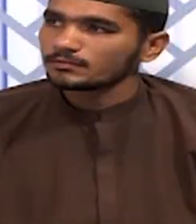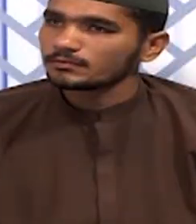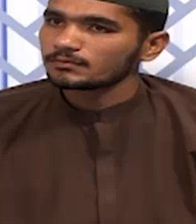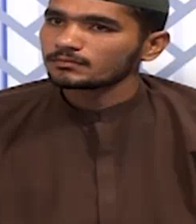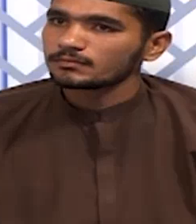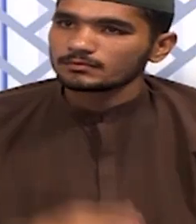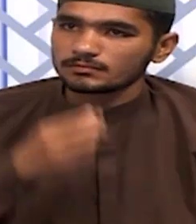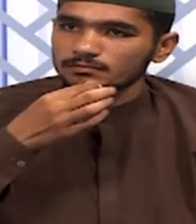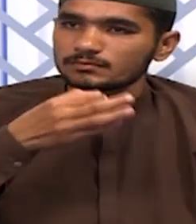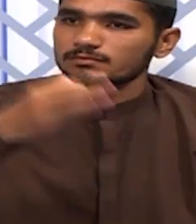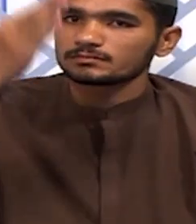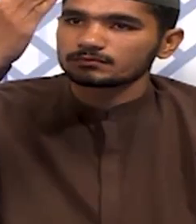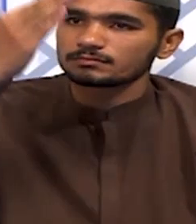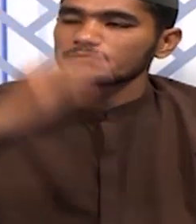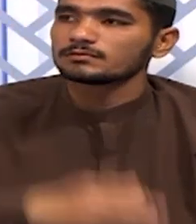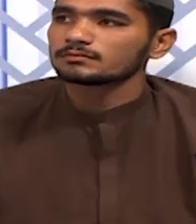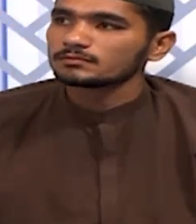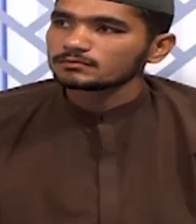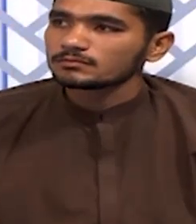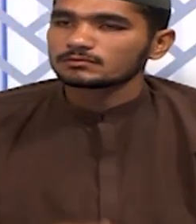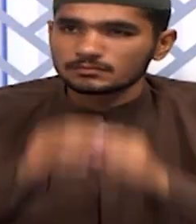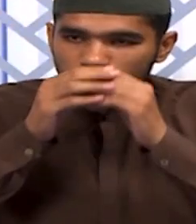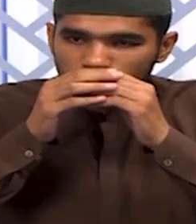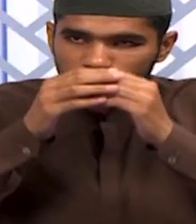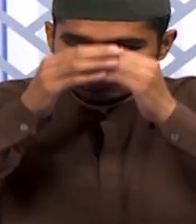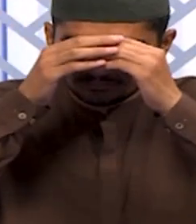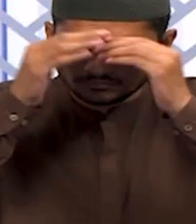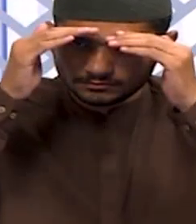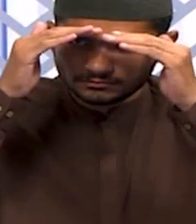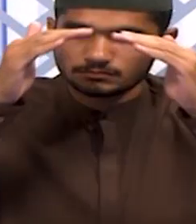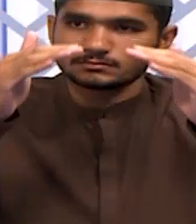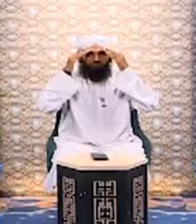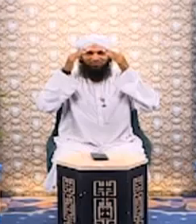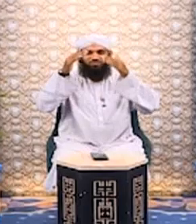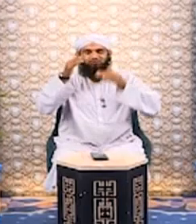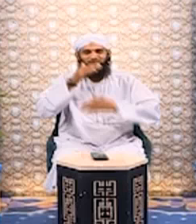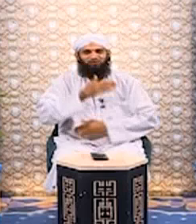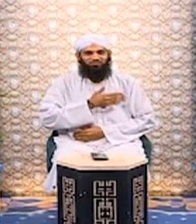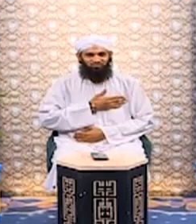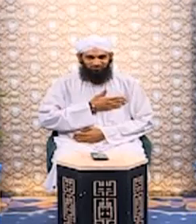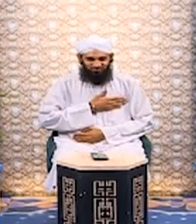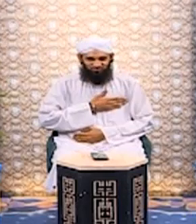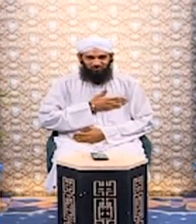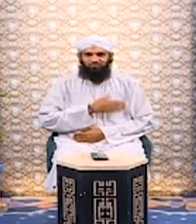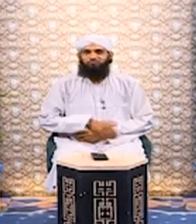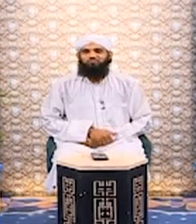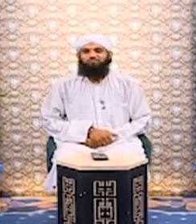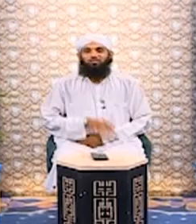دیے جاتے ہیں۔ صلو علی الحبیب صلی اللہ علی محمد صلی اللہ علیہ وسلم۔ حضرت